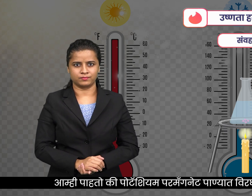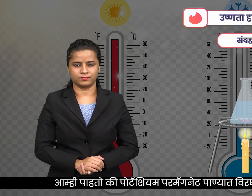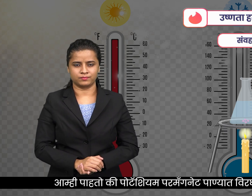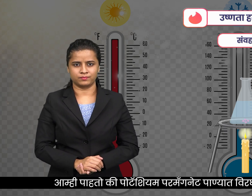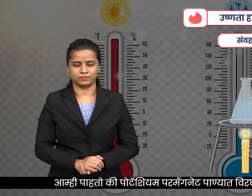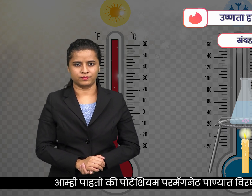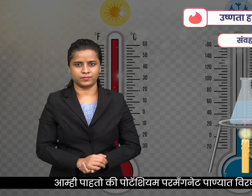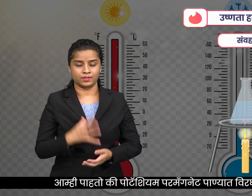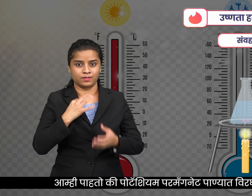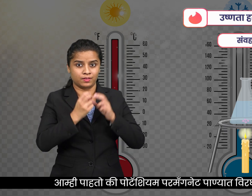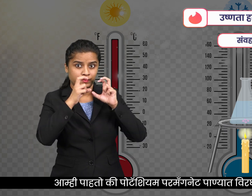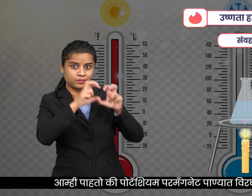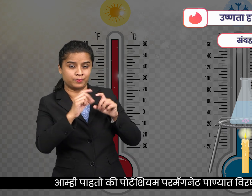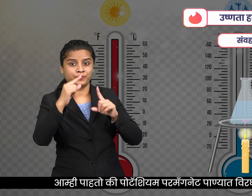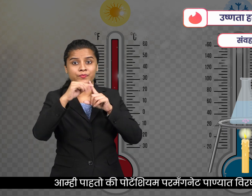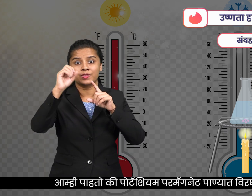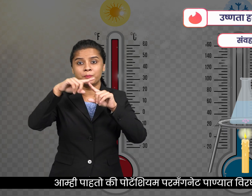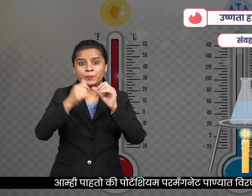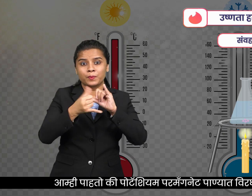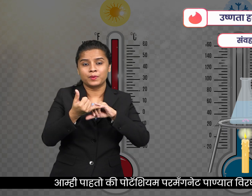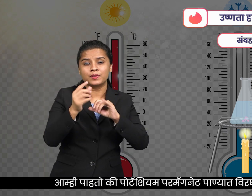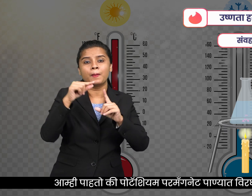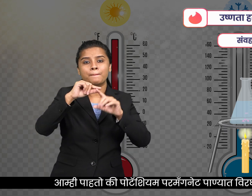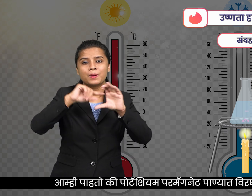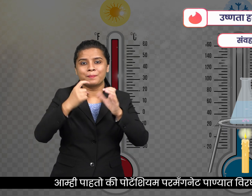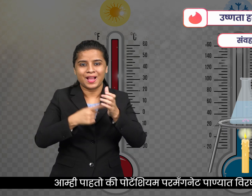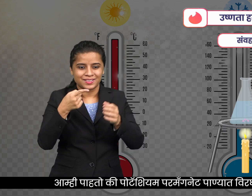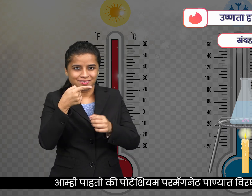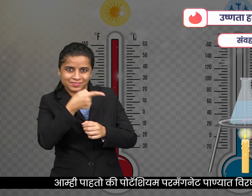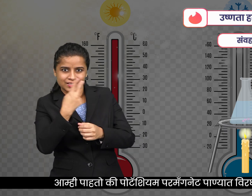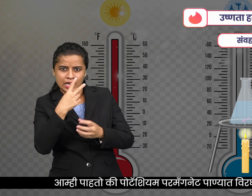आम्ही पाहतो की पोटॅशियम परमॅंगनेट पाण्यात विरघळून लागते